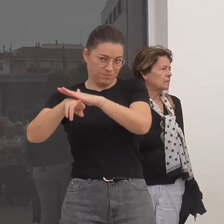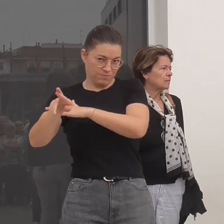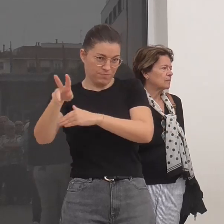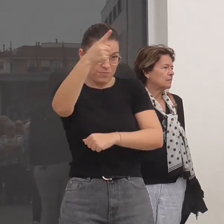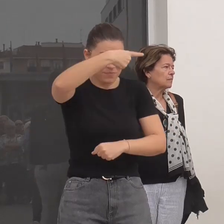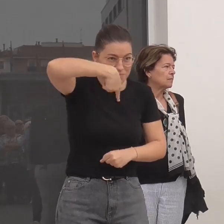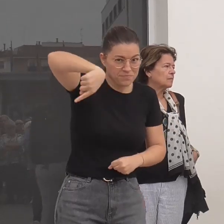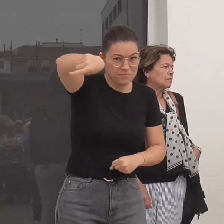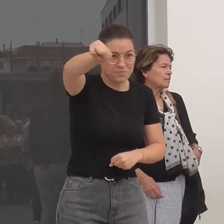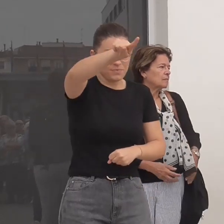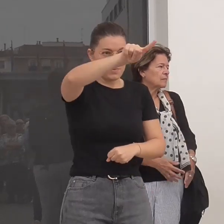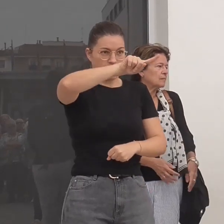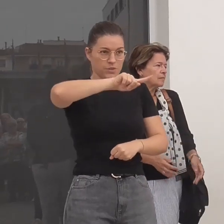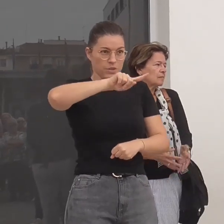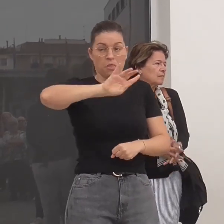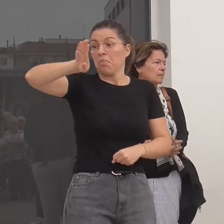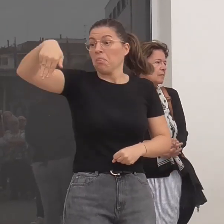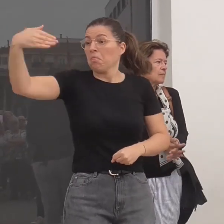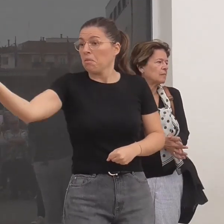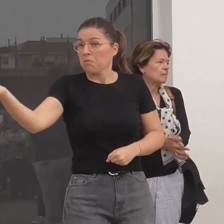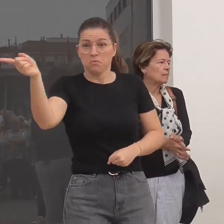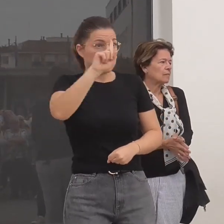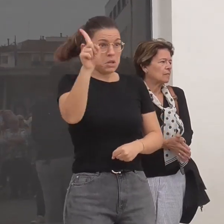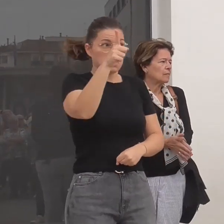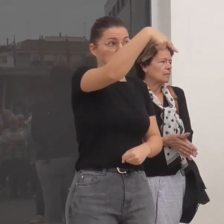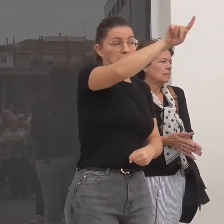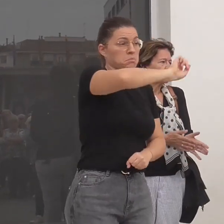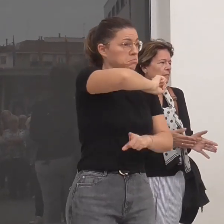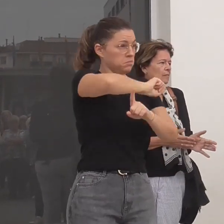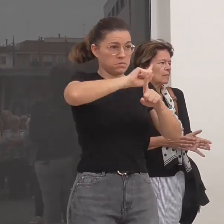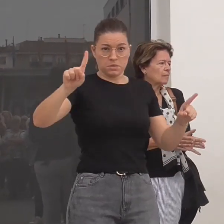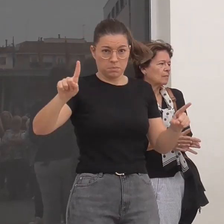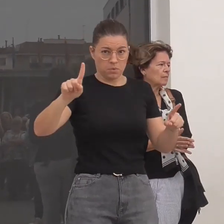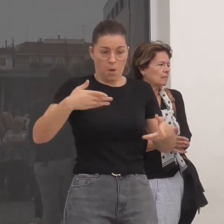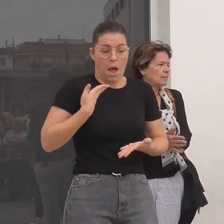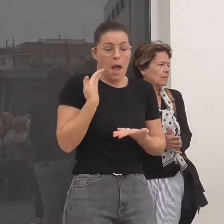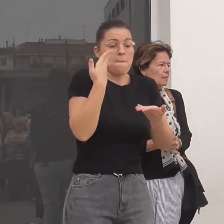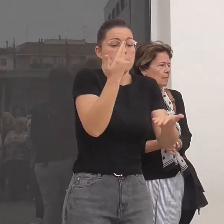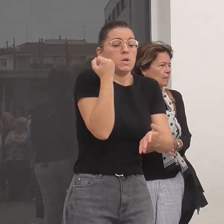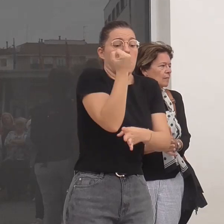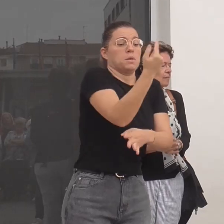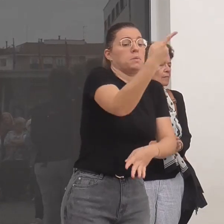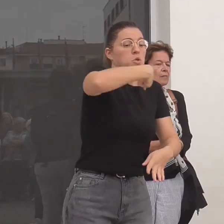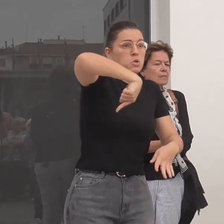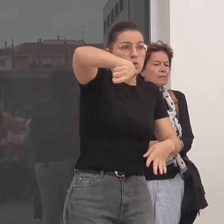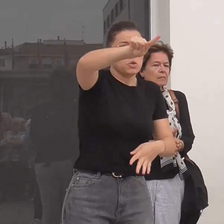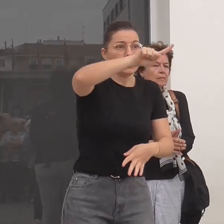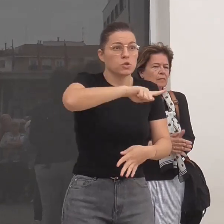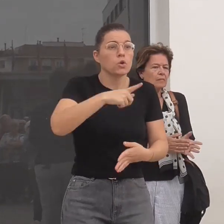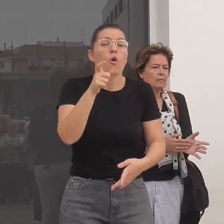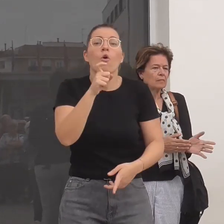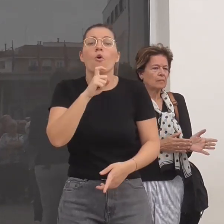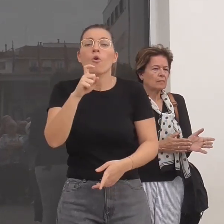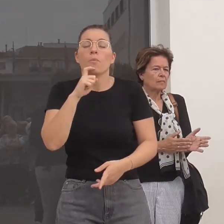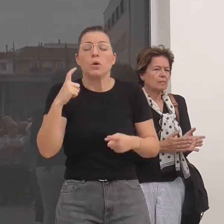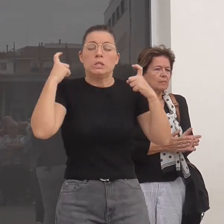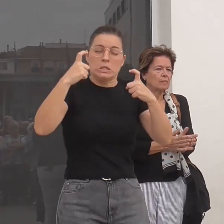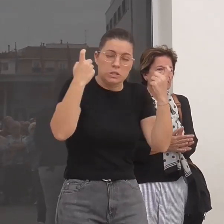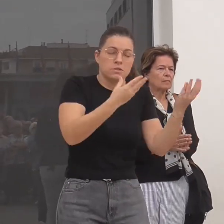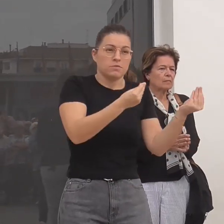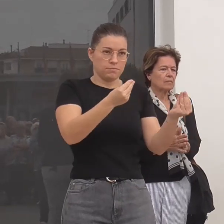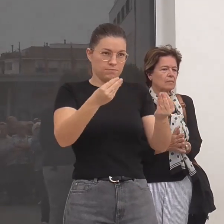Nosotros. No vienen de fuera, ni son ellos los que aportan esos recursos. Los aportamos nosotros y los aportamos con un gran